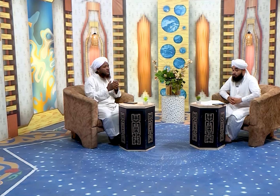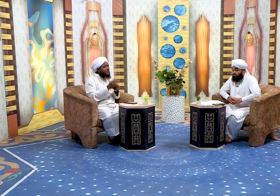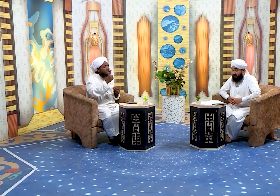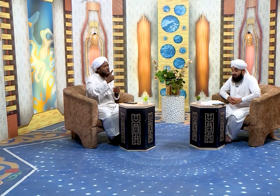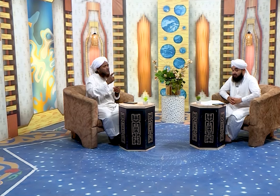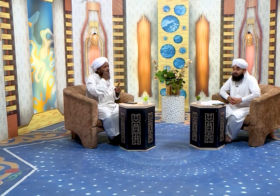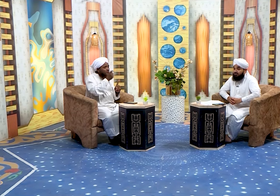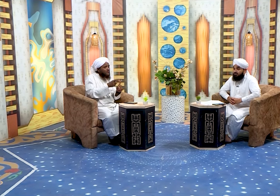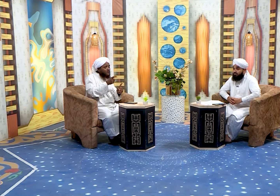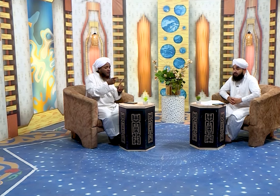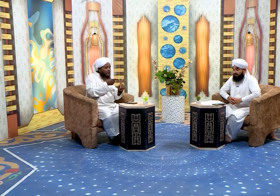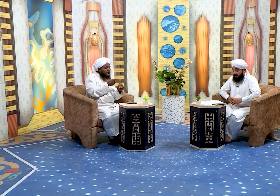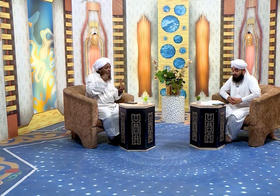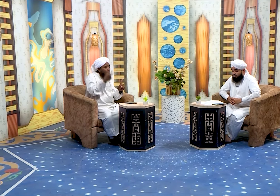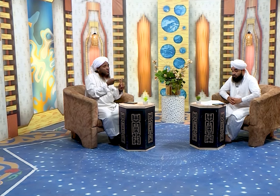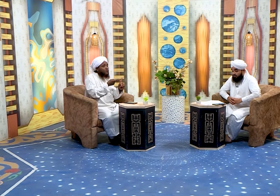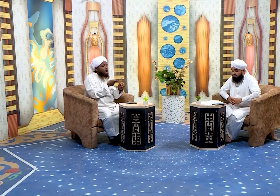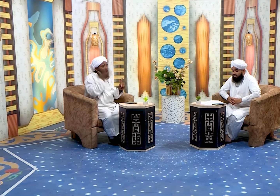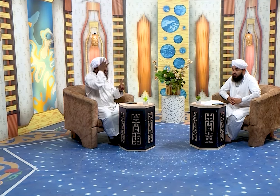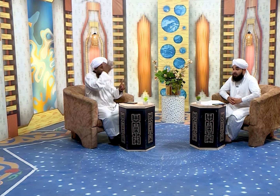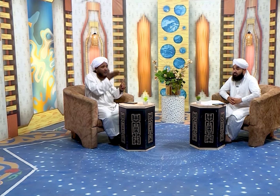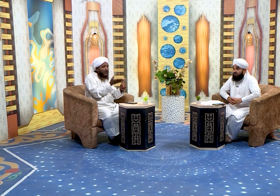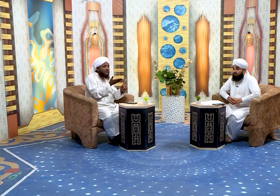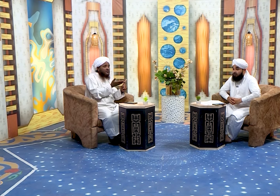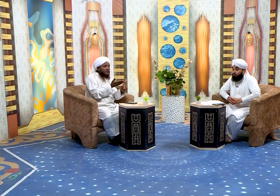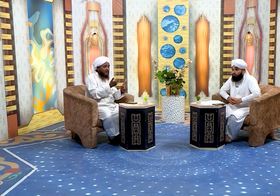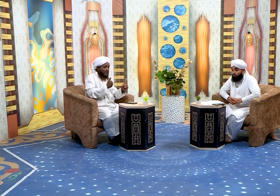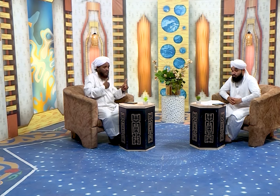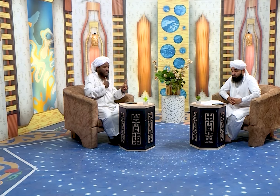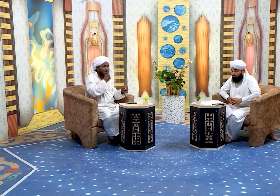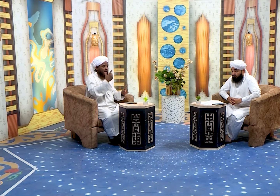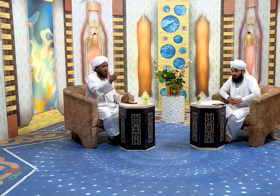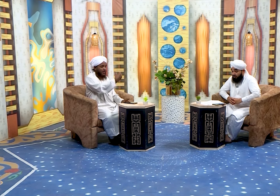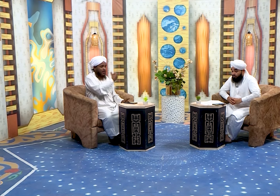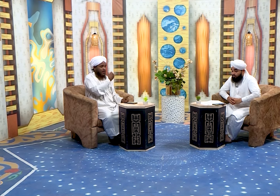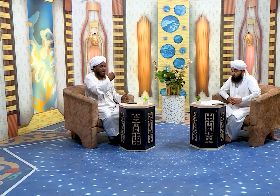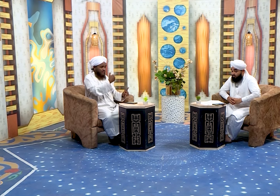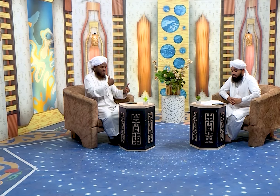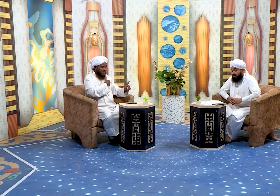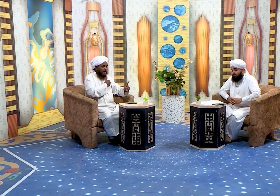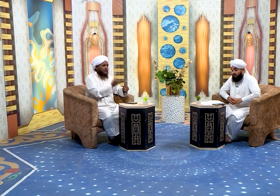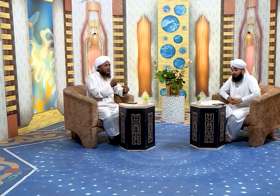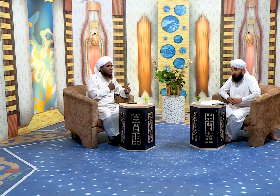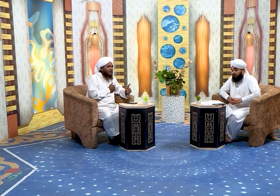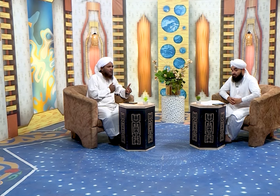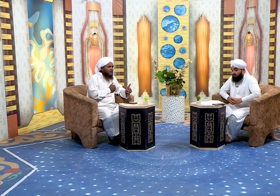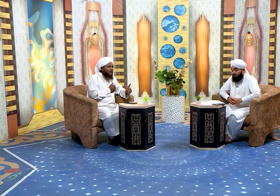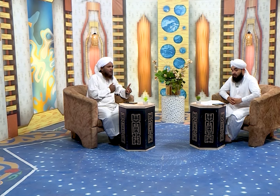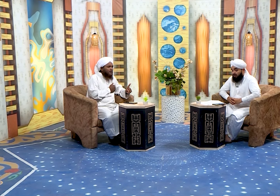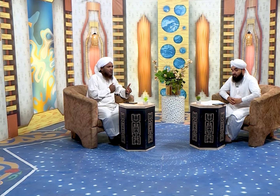اس بندے کے ساتھ نرمی ہے جو کہتا ہے کہ میں معبود ہوں تو اس بندے کے ساتھ تیری نرمی کا کیا حل